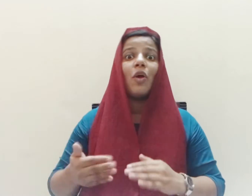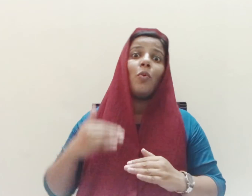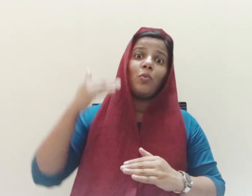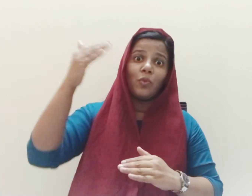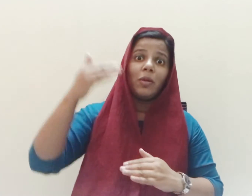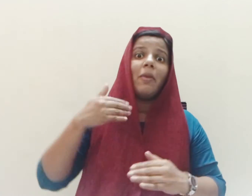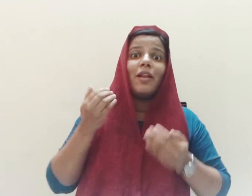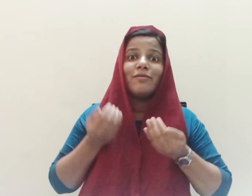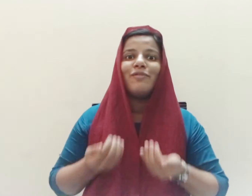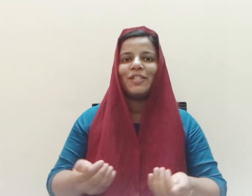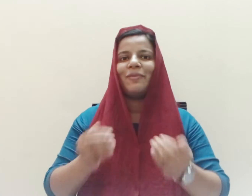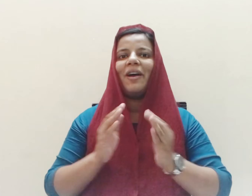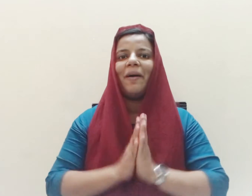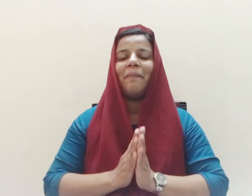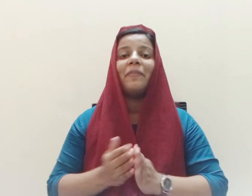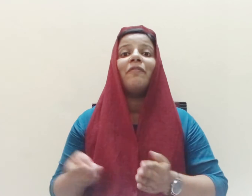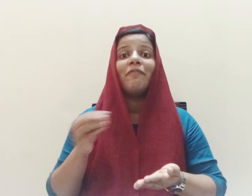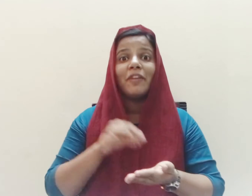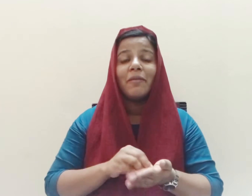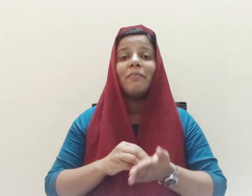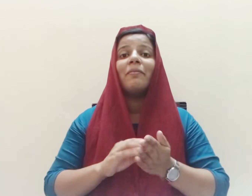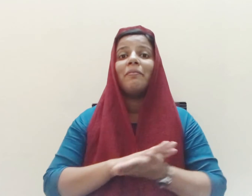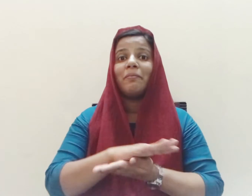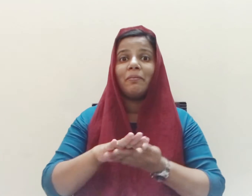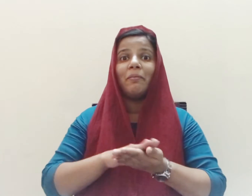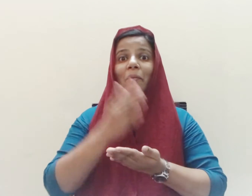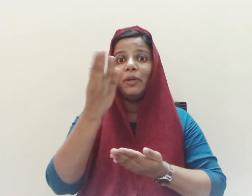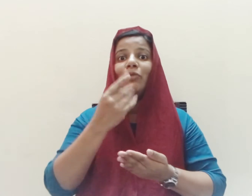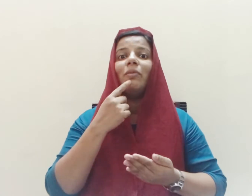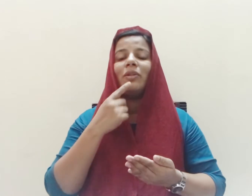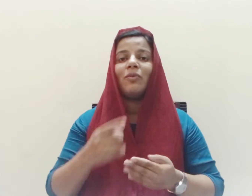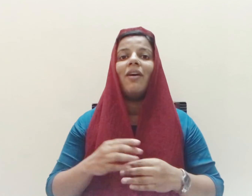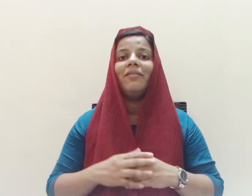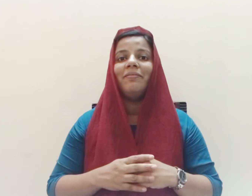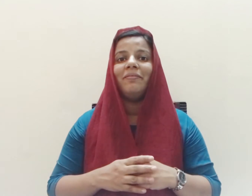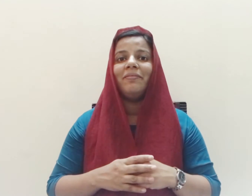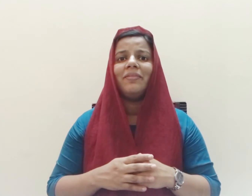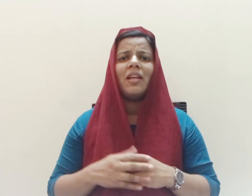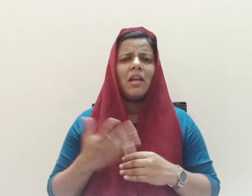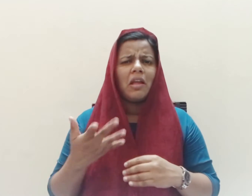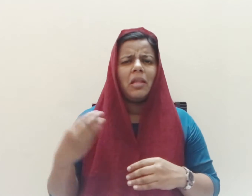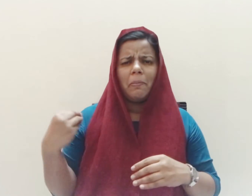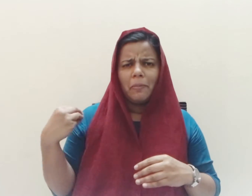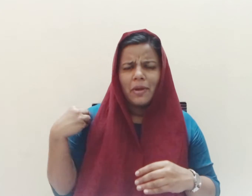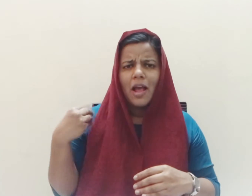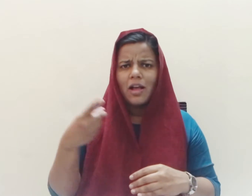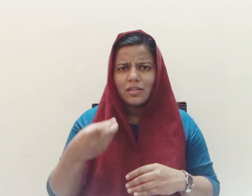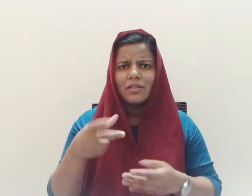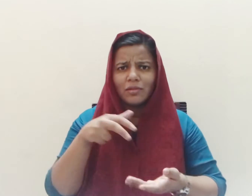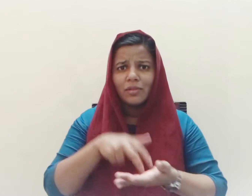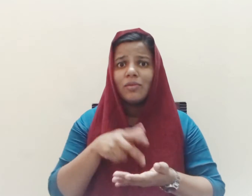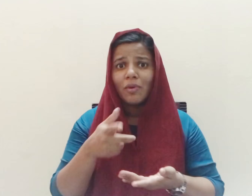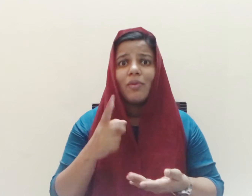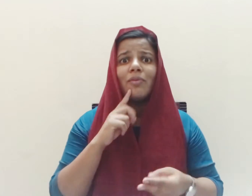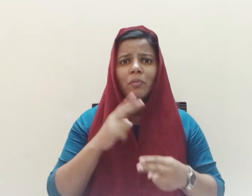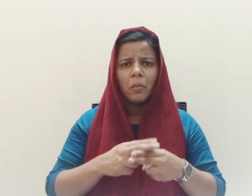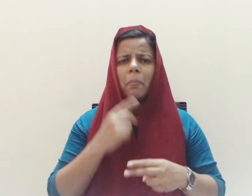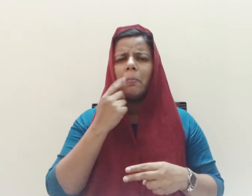അതുകൊണ്ട് കർത്താവിൻ്റെ ആത്മാവ് ഇവിടെ വീണ്ടും എഴുതി വെച്ച്, കുഞ്ഞുങ്ങളെ, നിങ്ങൾ ദൈവത്തിൽ നിന്നുള്ളവർ. നിങ്ങൾ ഏത് പ്രശ്നത്തിന് നടുവിൽ നിൽക്കുമ്പോഴും ധൈര്യത്തോടെ പറഞ്ഞു, ഞാൻ ദൈവത്തിൽ